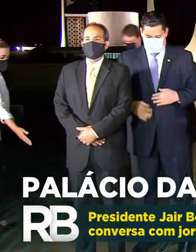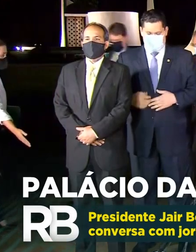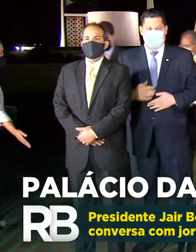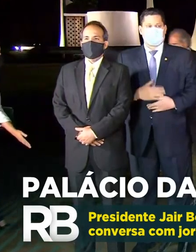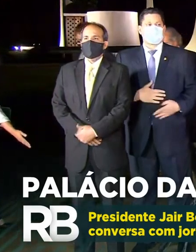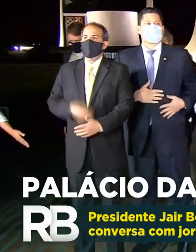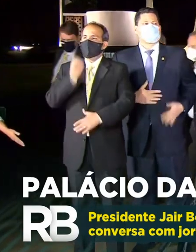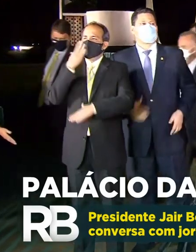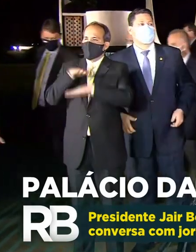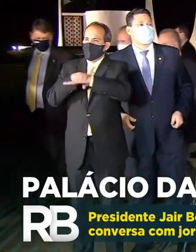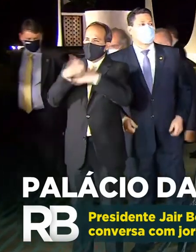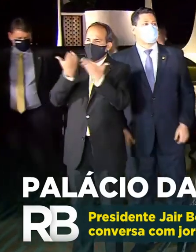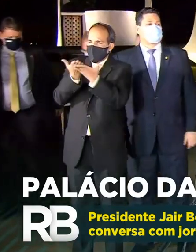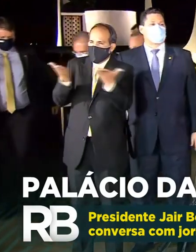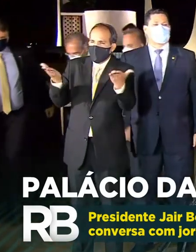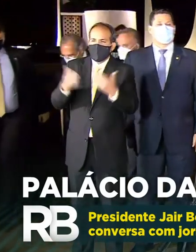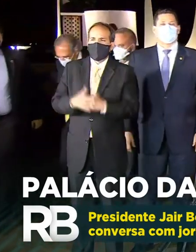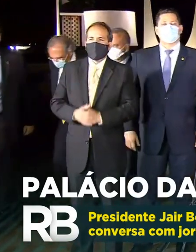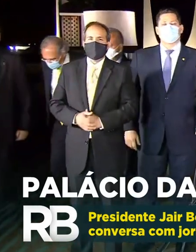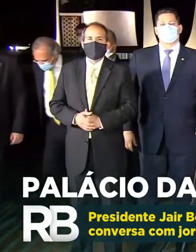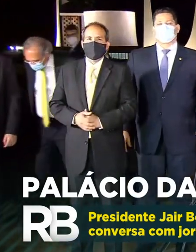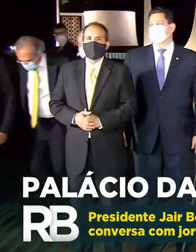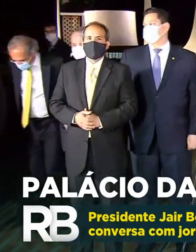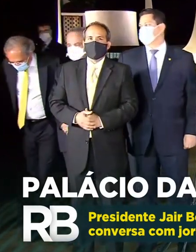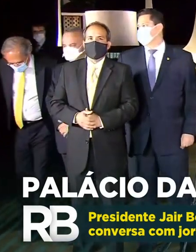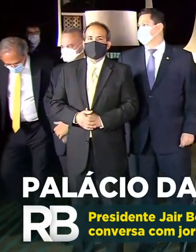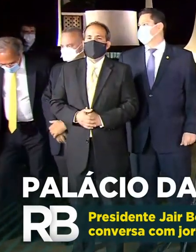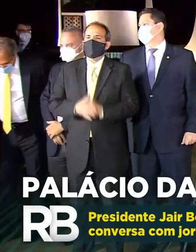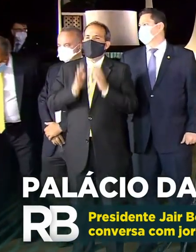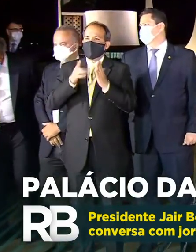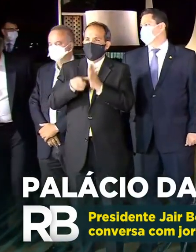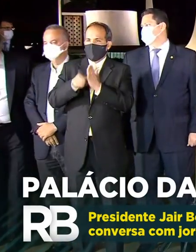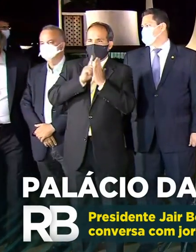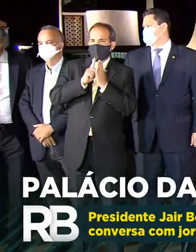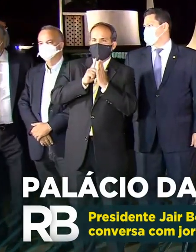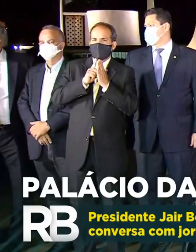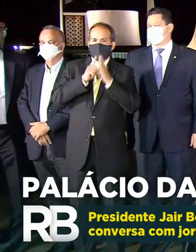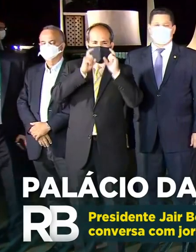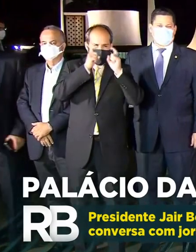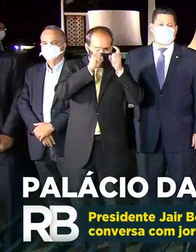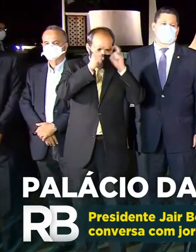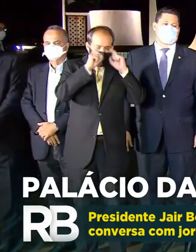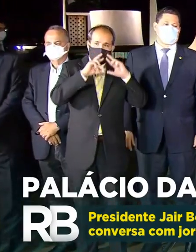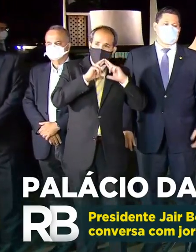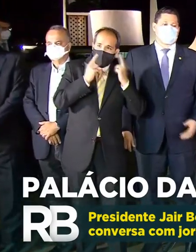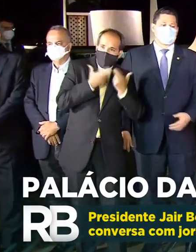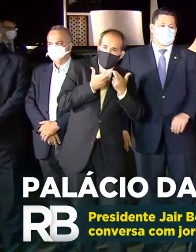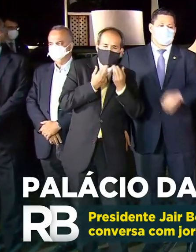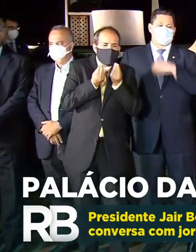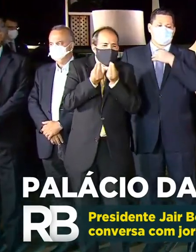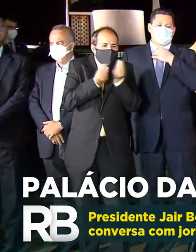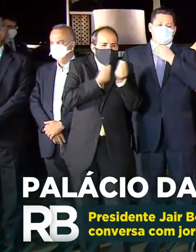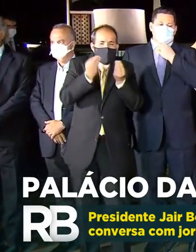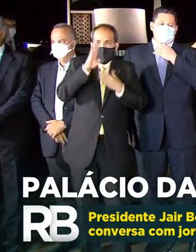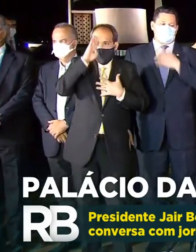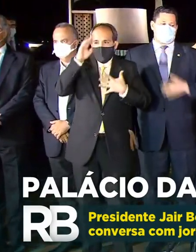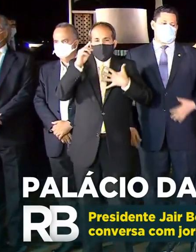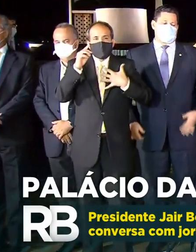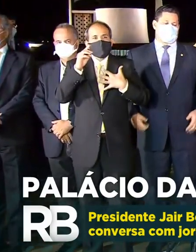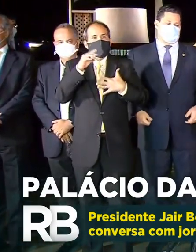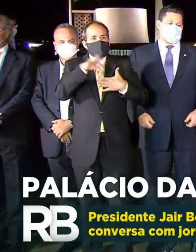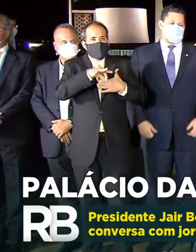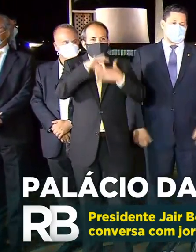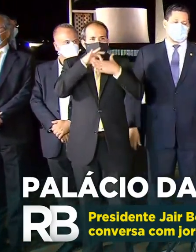Bem, boa noite a todos. Fizemos uma reunião onde as principais lideranças